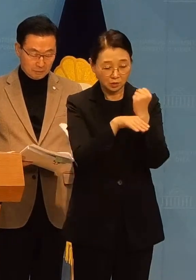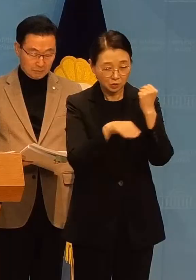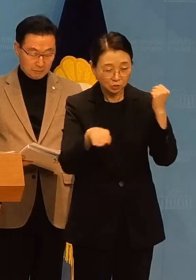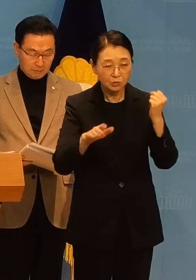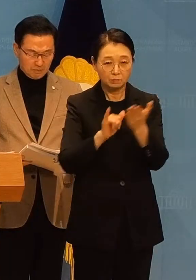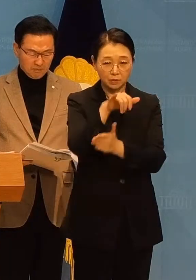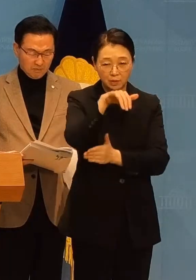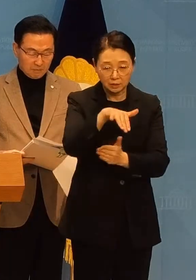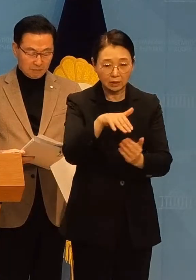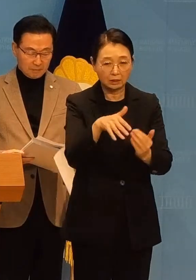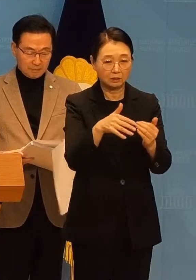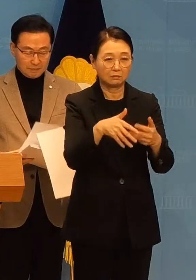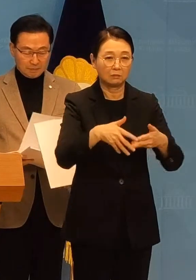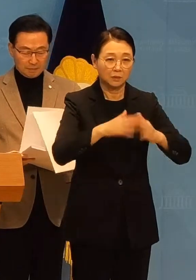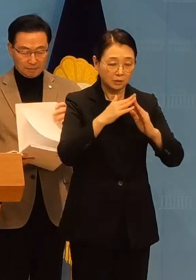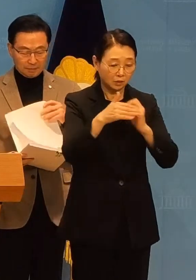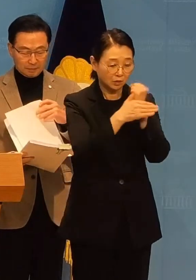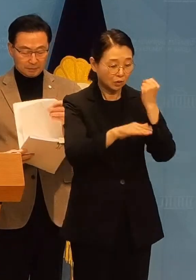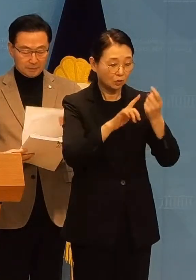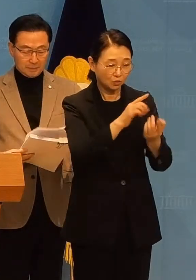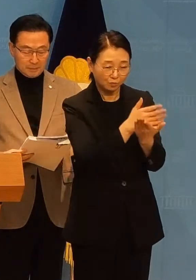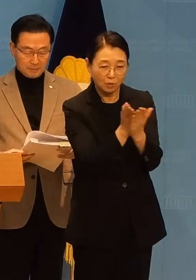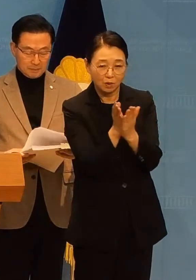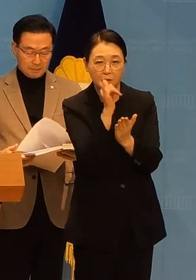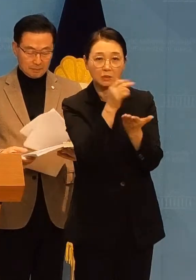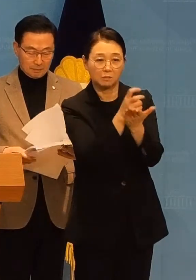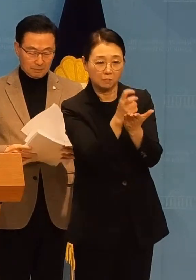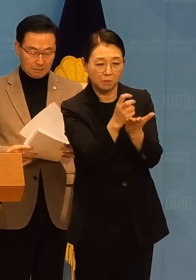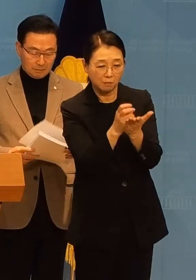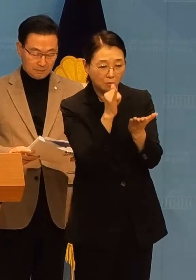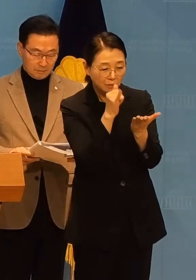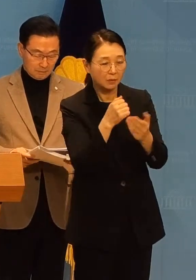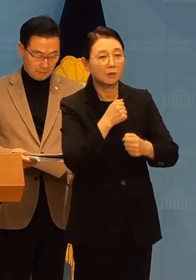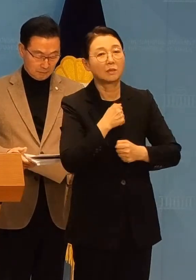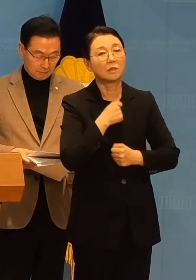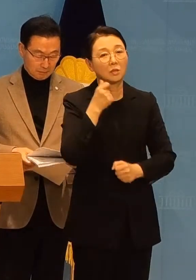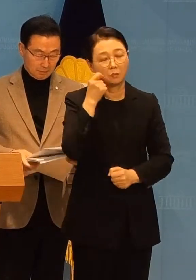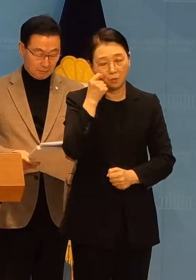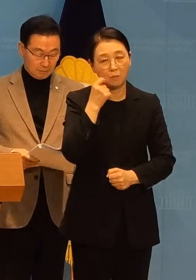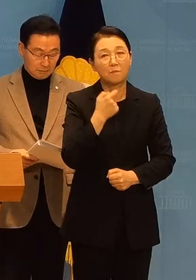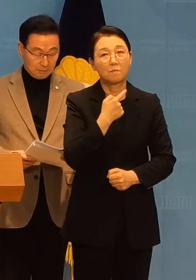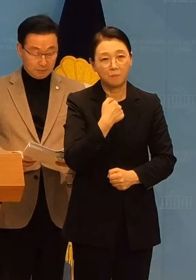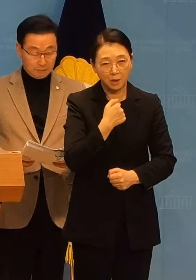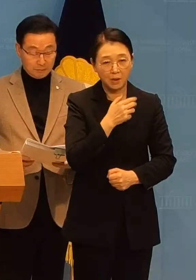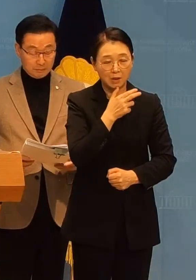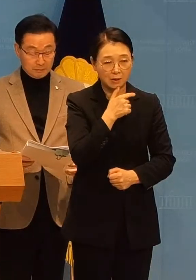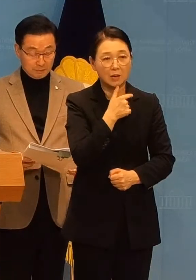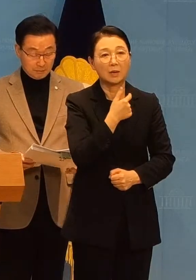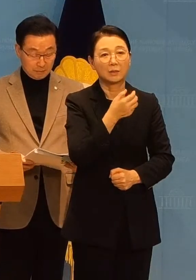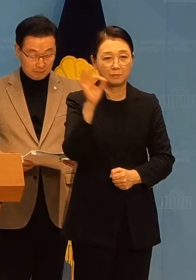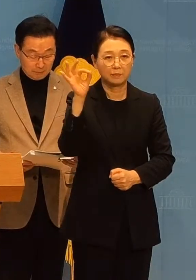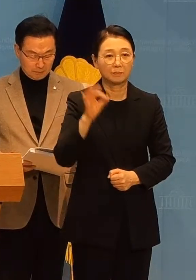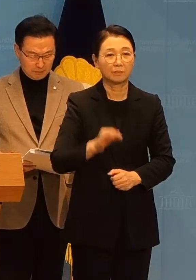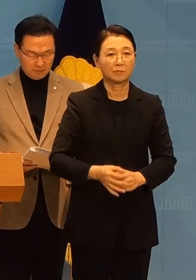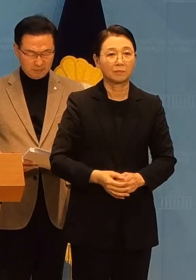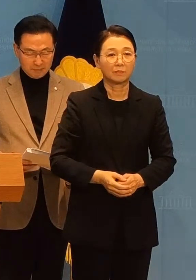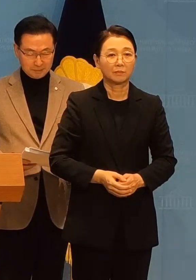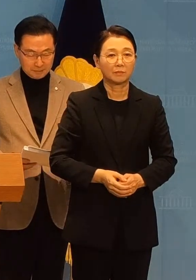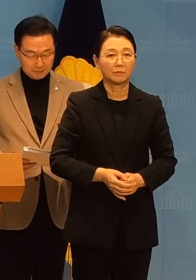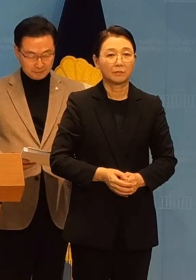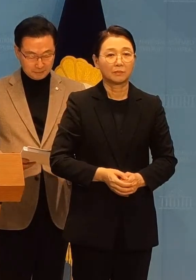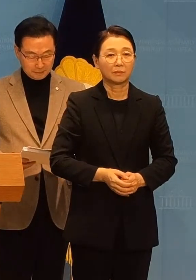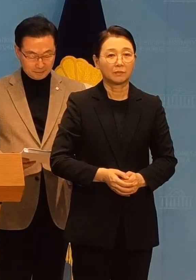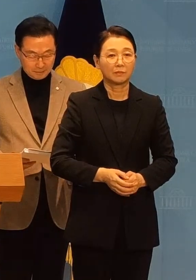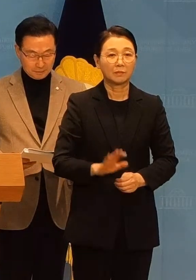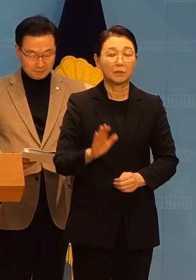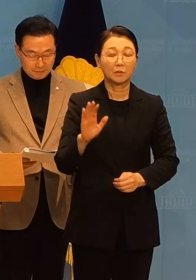시설 설치 기준 등 여러 가지 관련 규정을 지키지 못했다는 점을 뒤늦게 인정하기 시작했습니다.